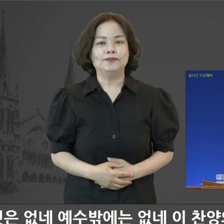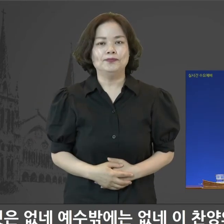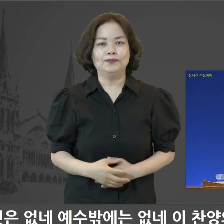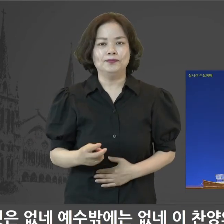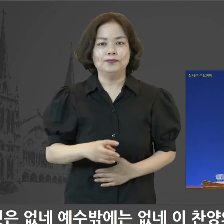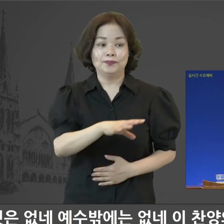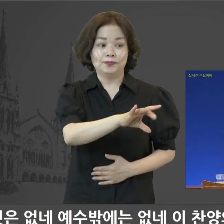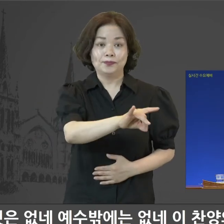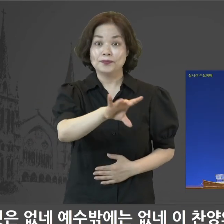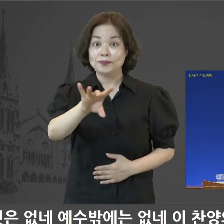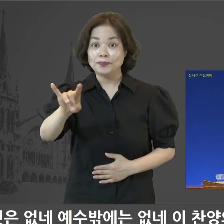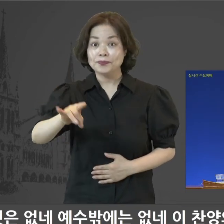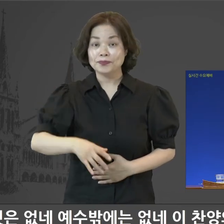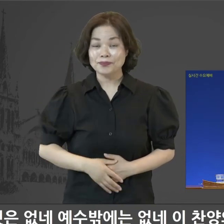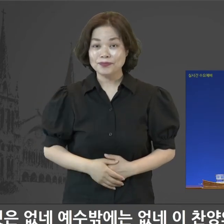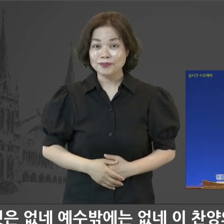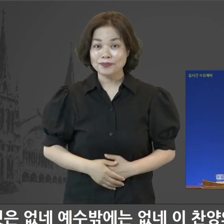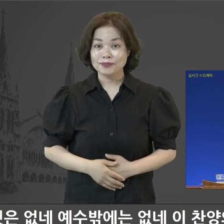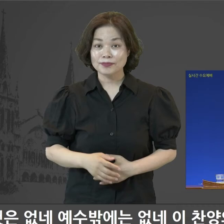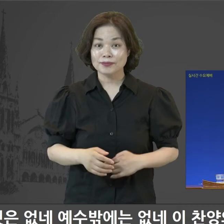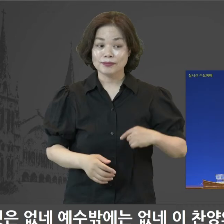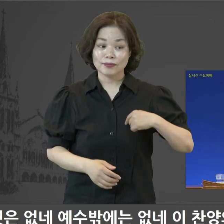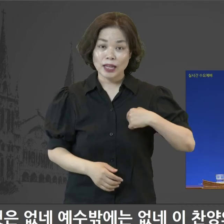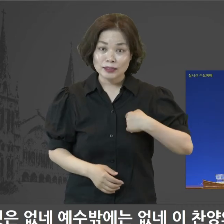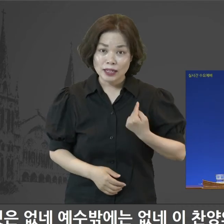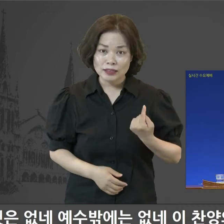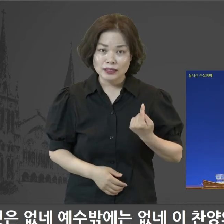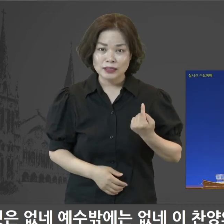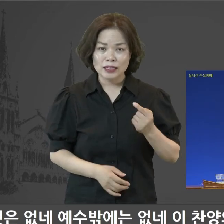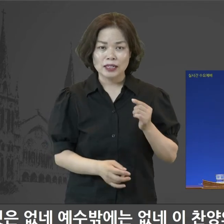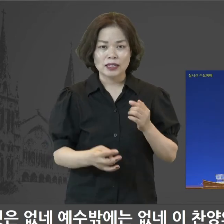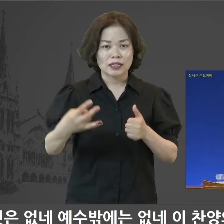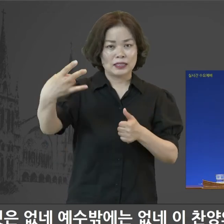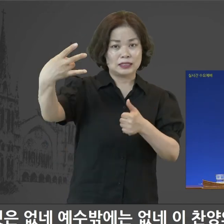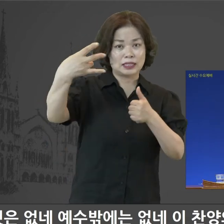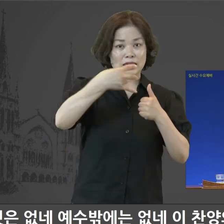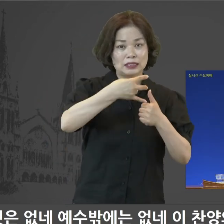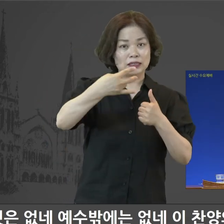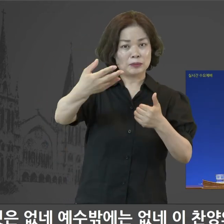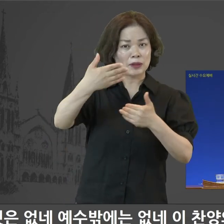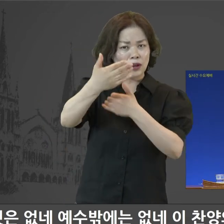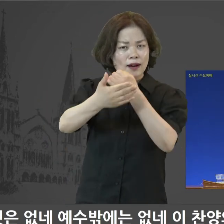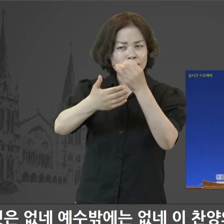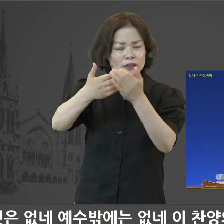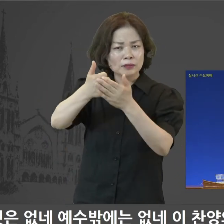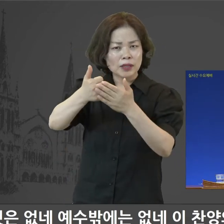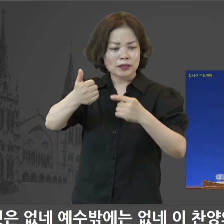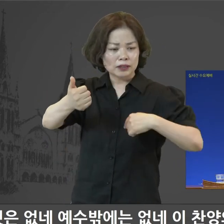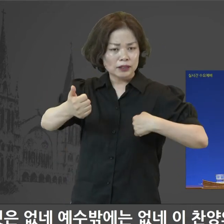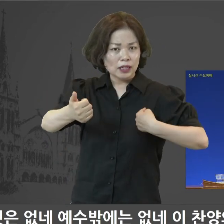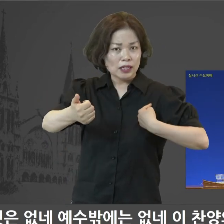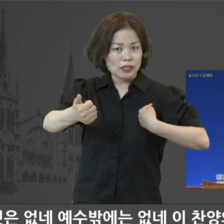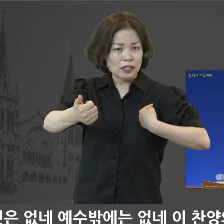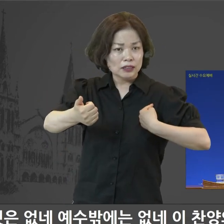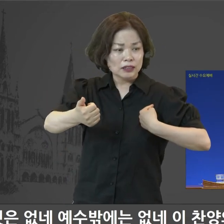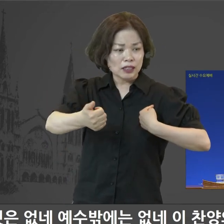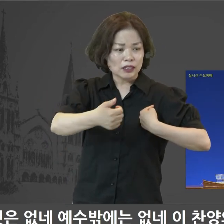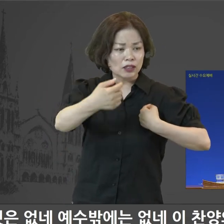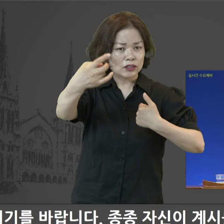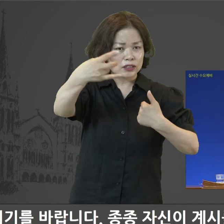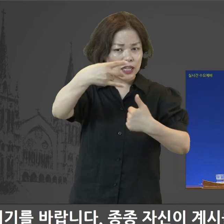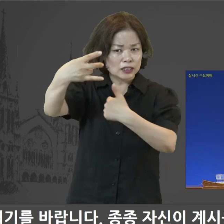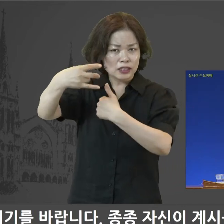그리고 종종 마치 자신이 계시를 받았다고, 하나님께서 자신에게 이렇게